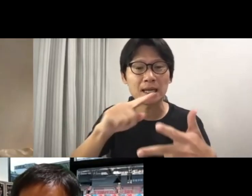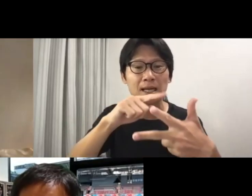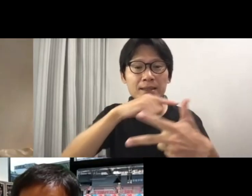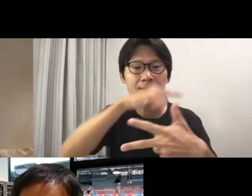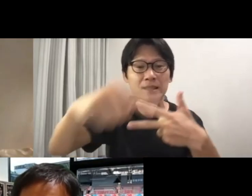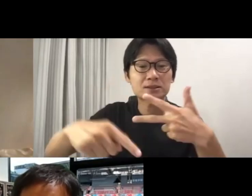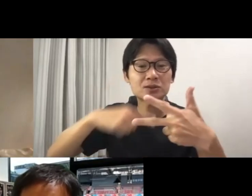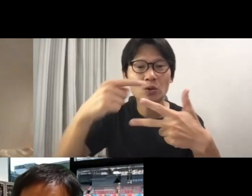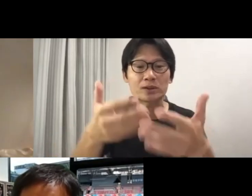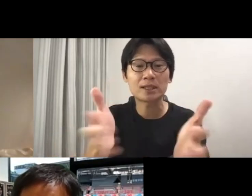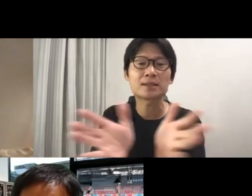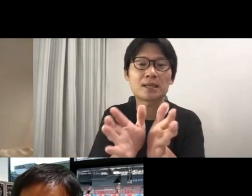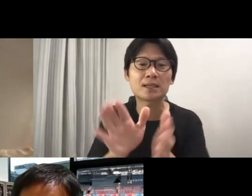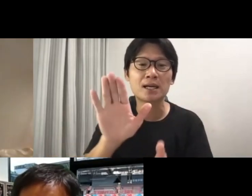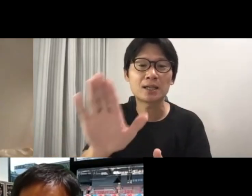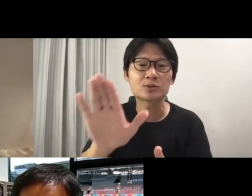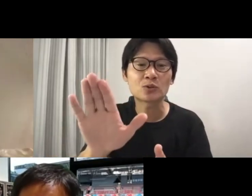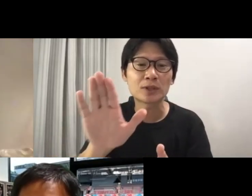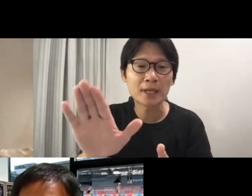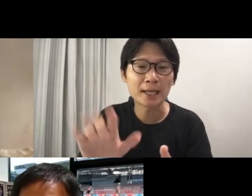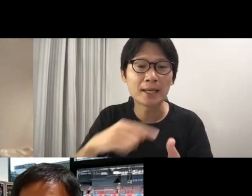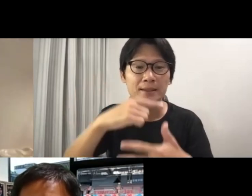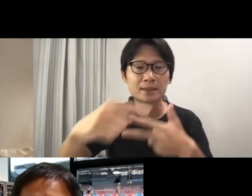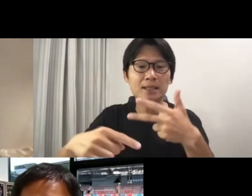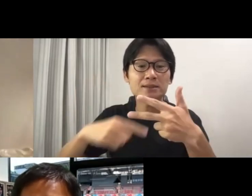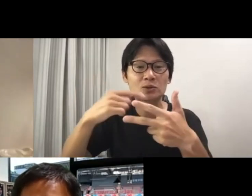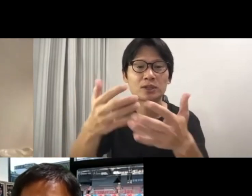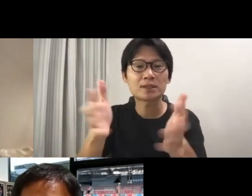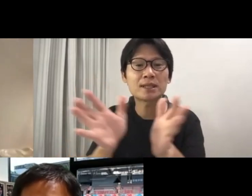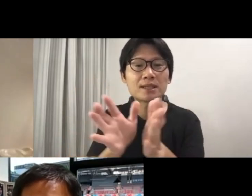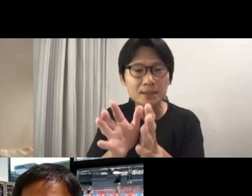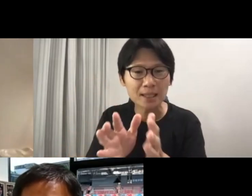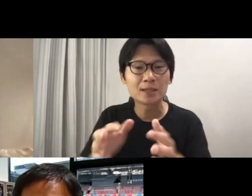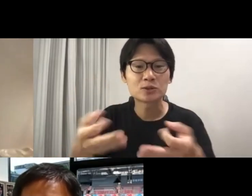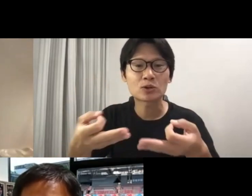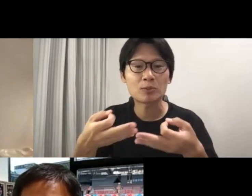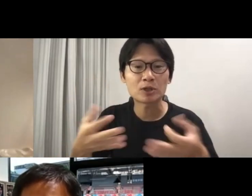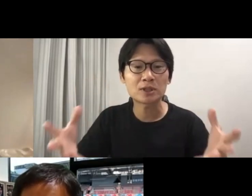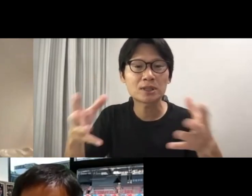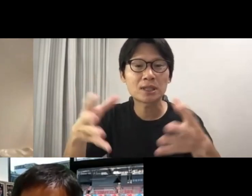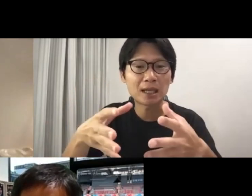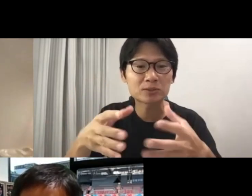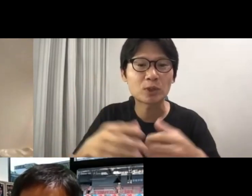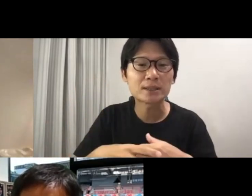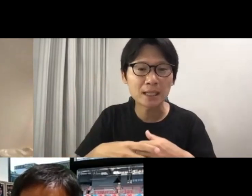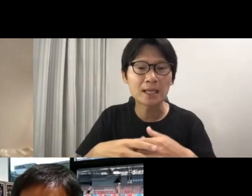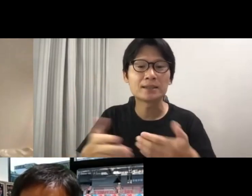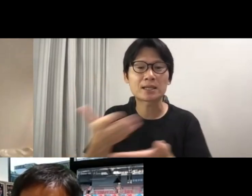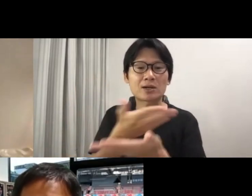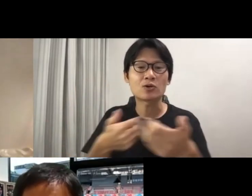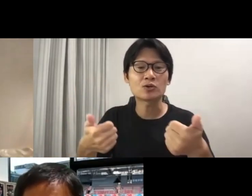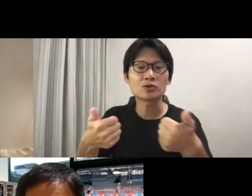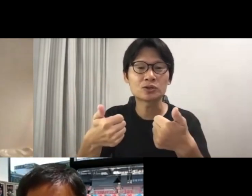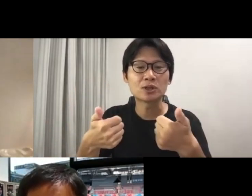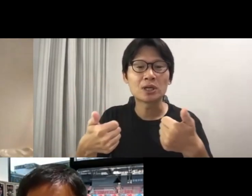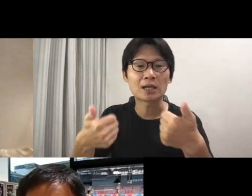700の団体があるのでならの団体金の鎌倉でが集まってなんかこういうまた